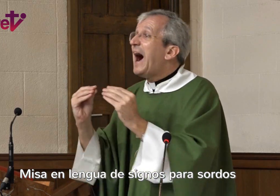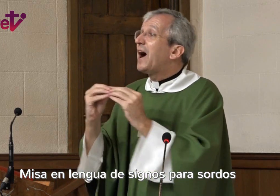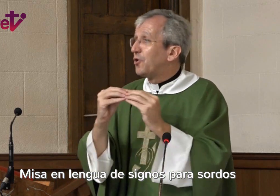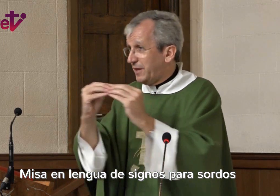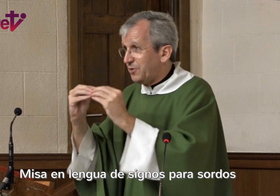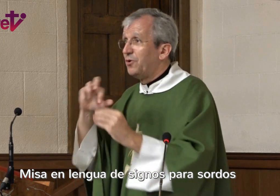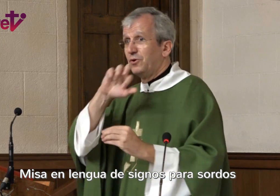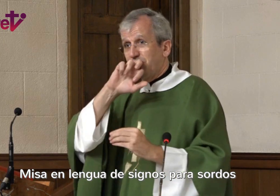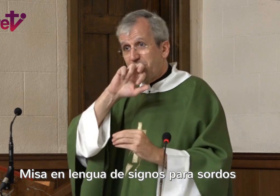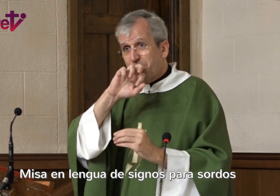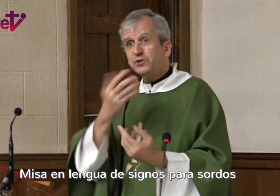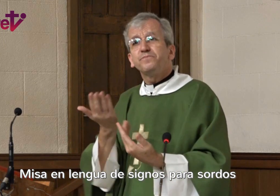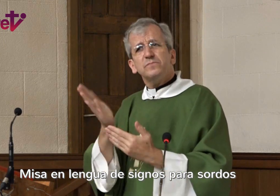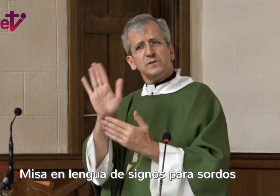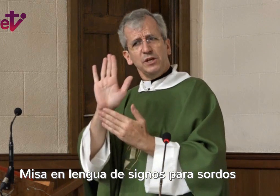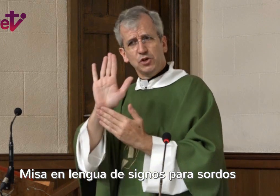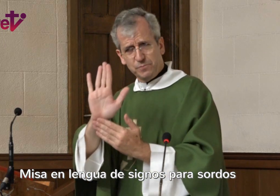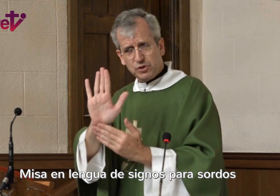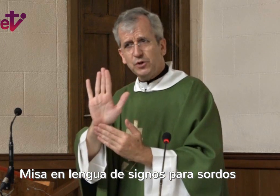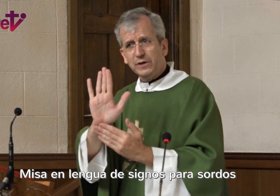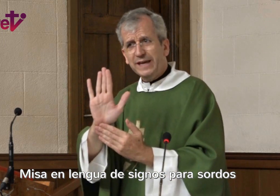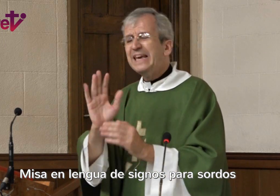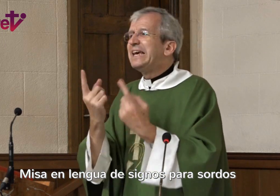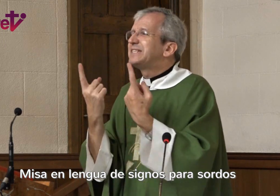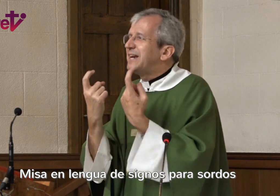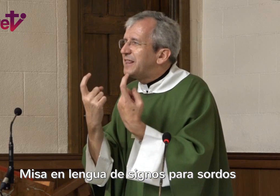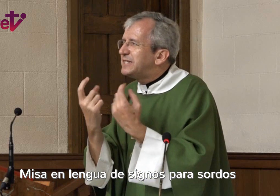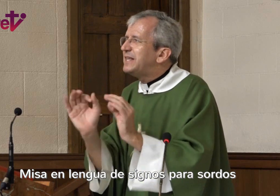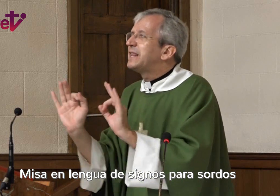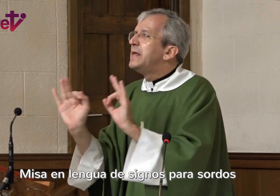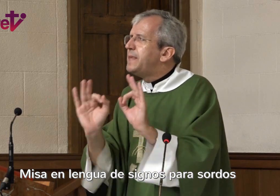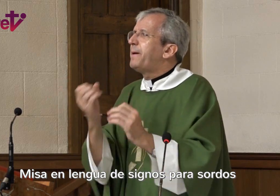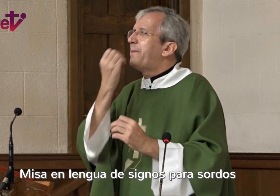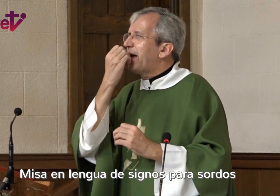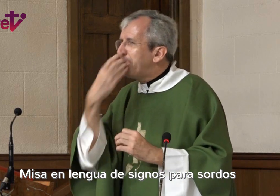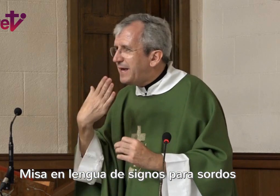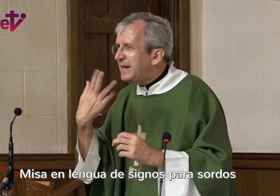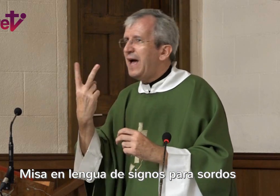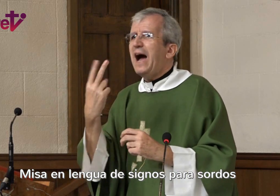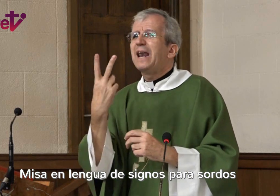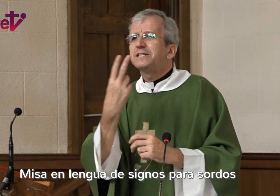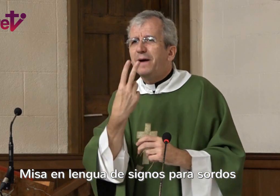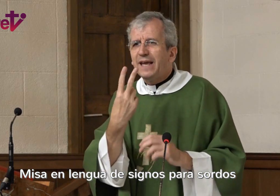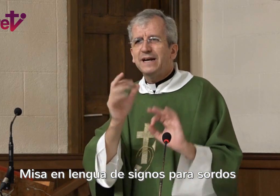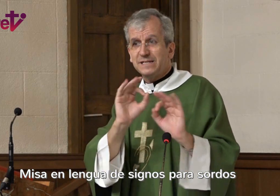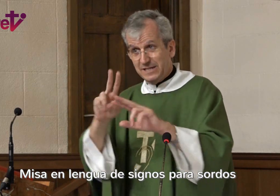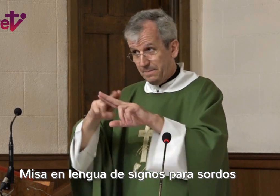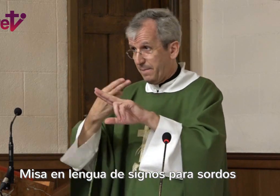acordado los obispos y nos mostró esa necesidad de preparar bien a las parejas que se